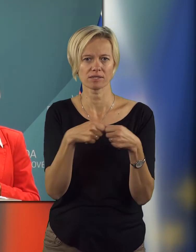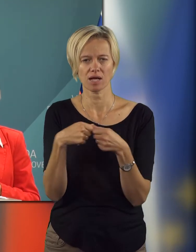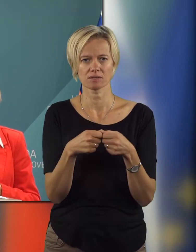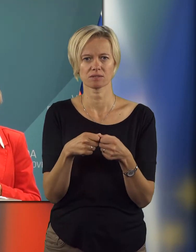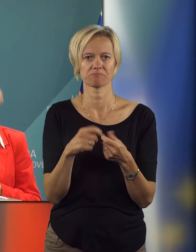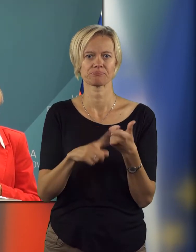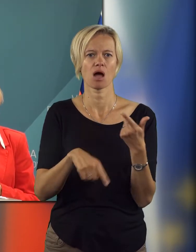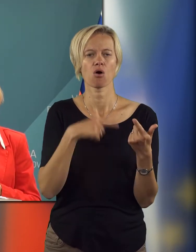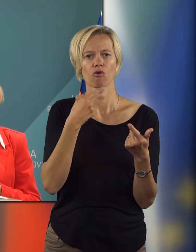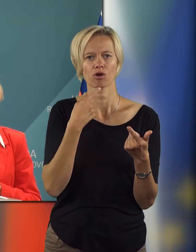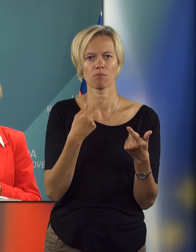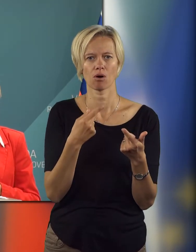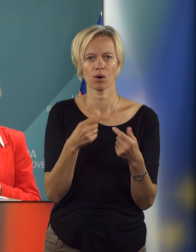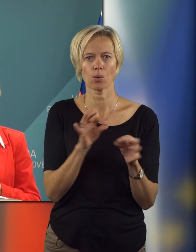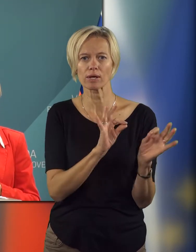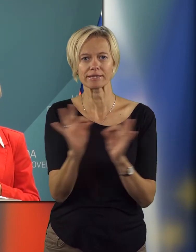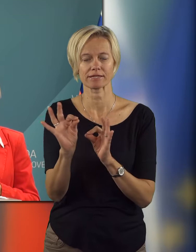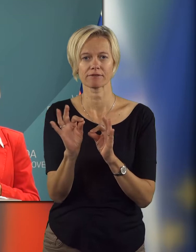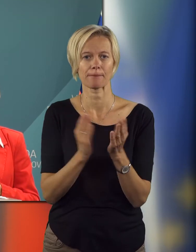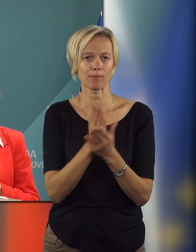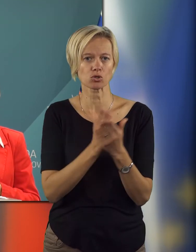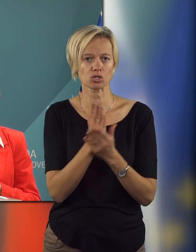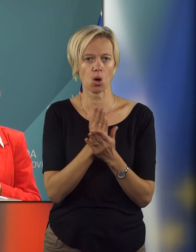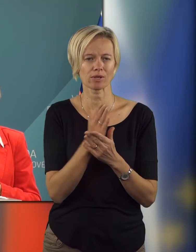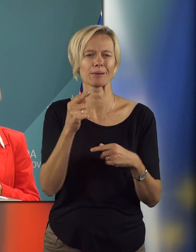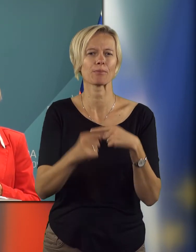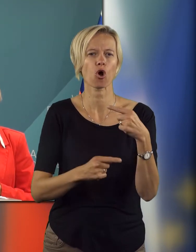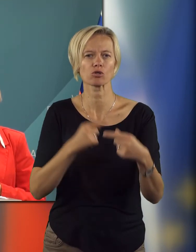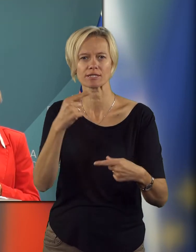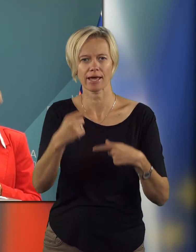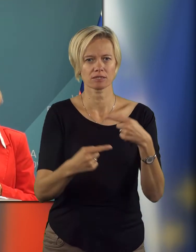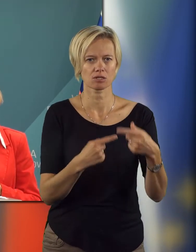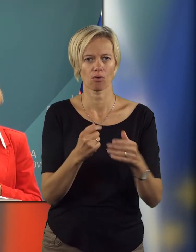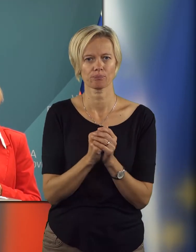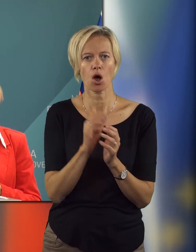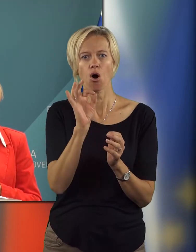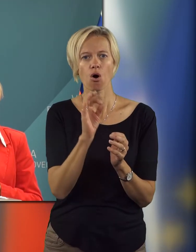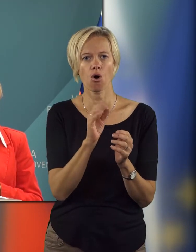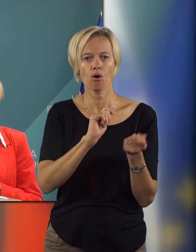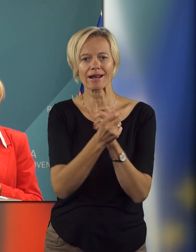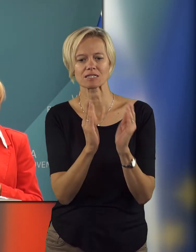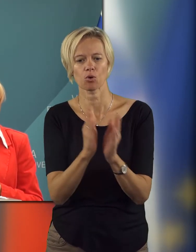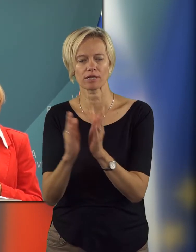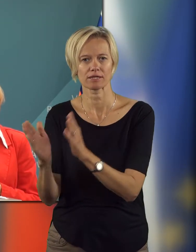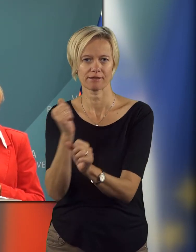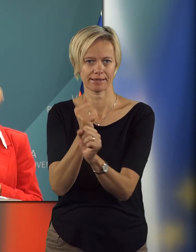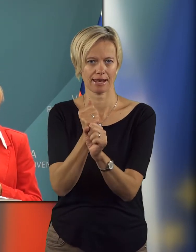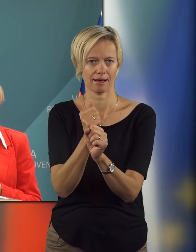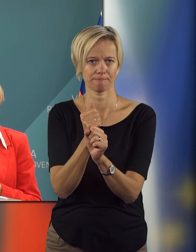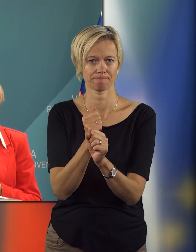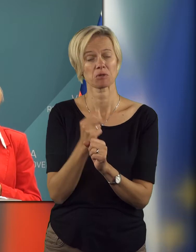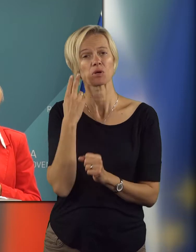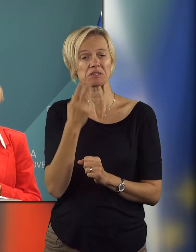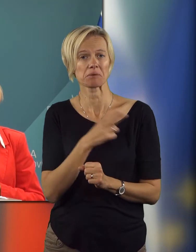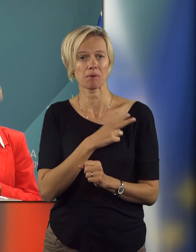o organizaciji, govorim o ureditvi poslovnih procesov, o razporeditvi